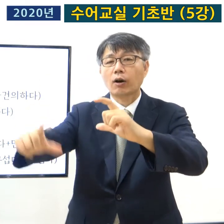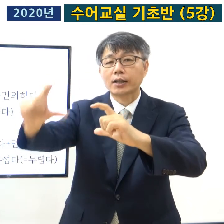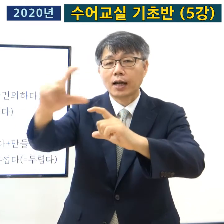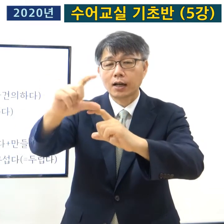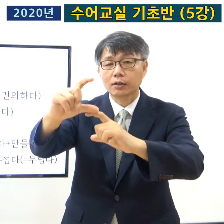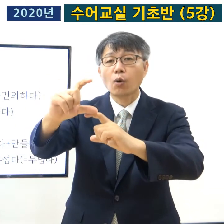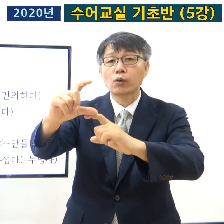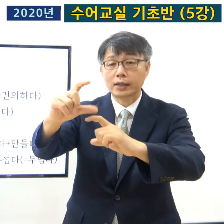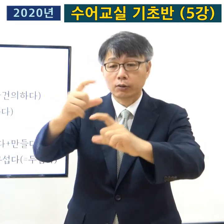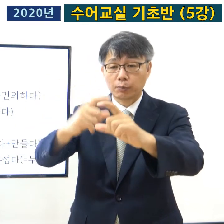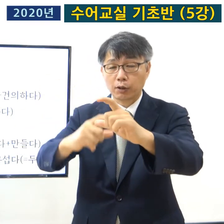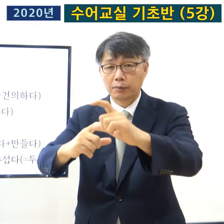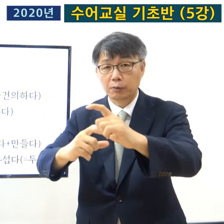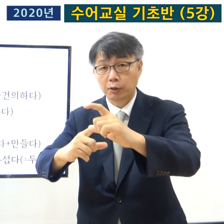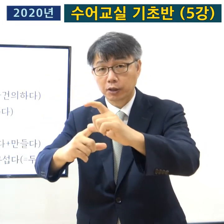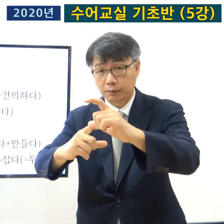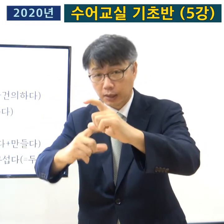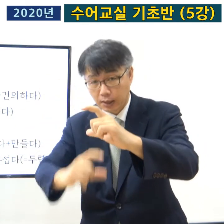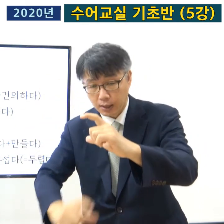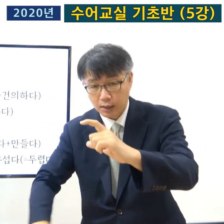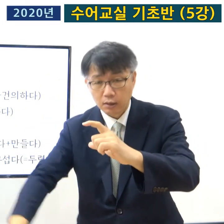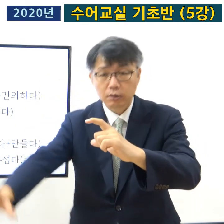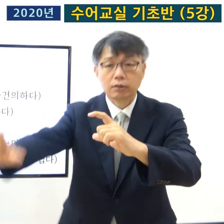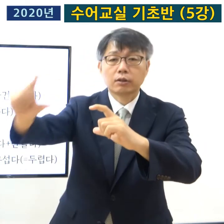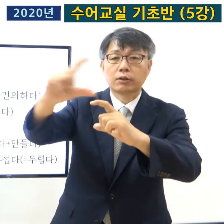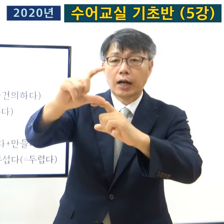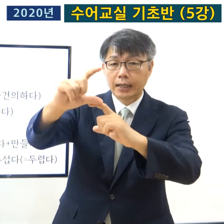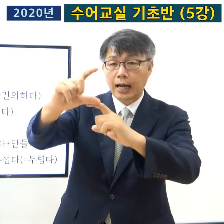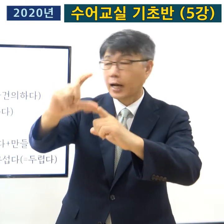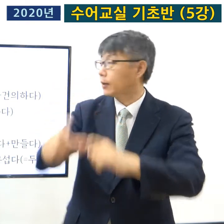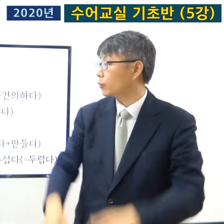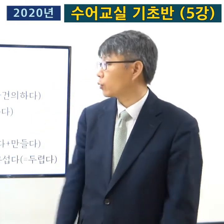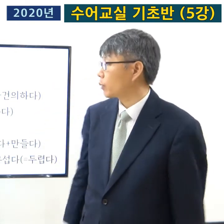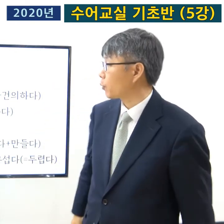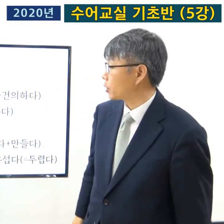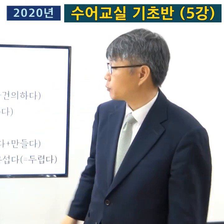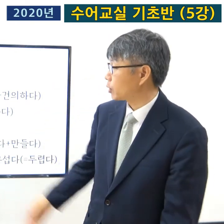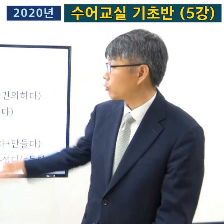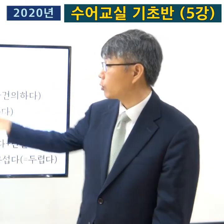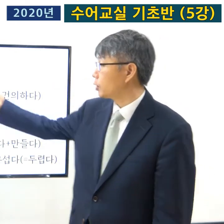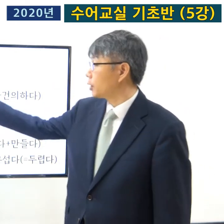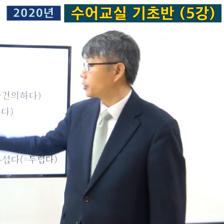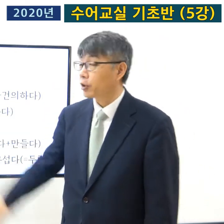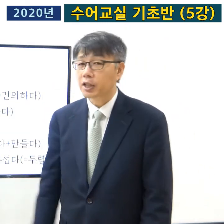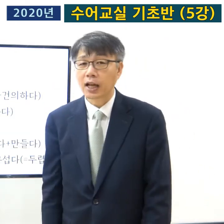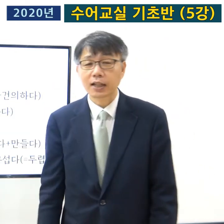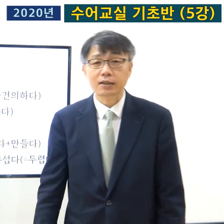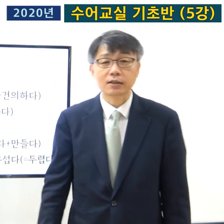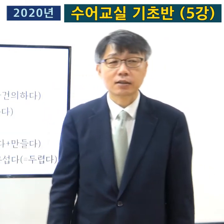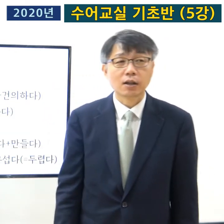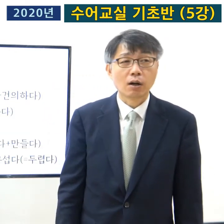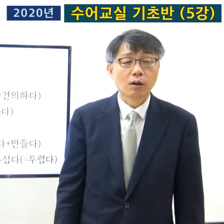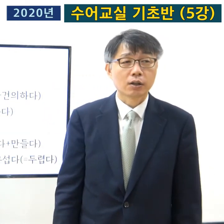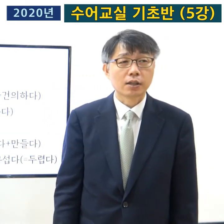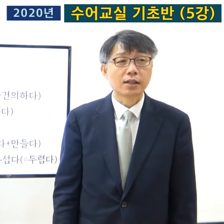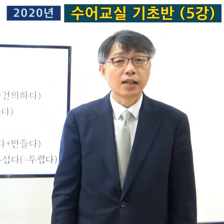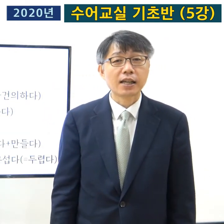더하다. 더욱 할 때도 표현이겠습니다. 더하다. 이렇게 표현하시면 되고요. 연기하다는 이렇게 딜레이하다